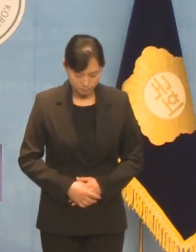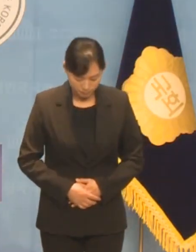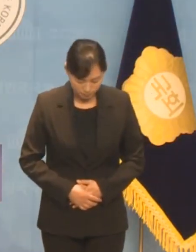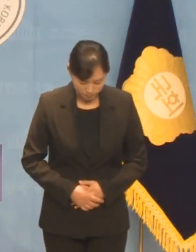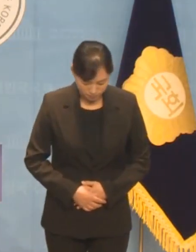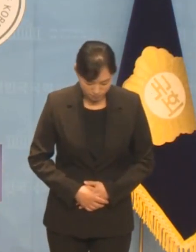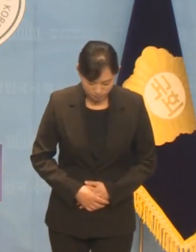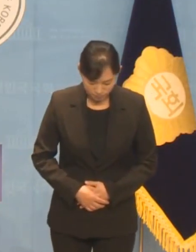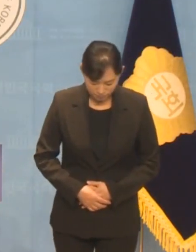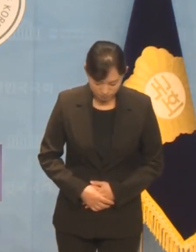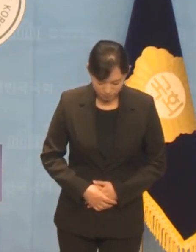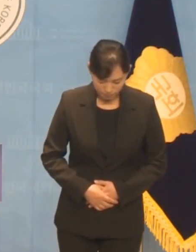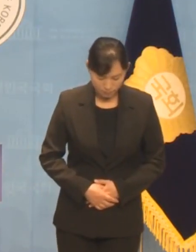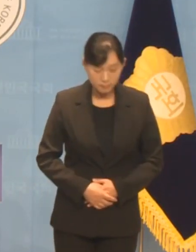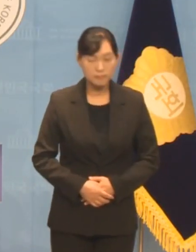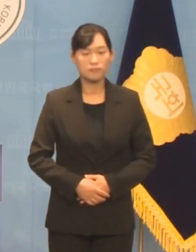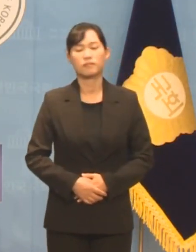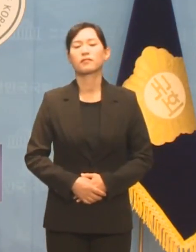예.